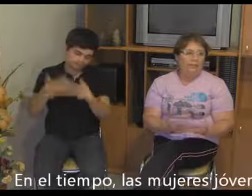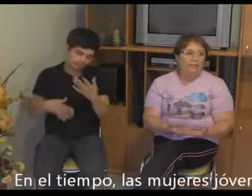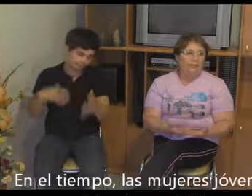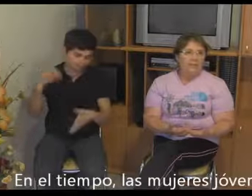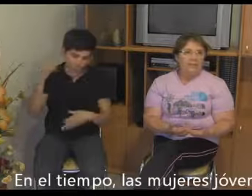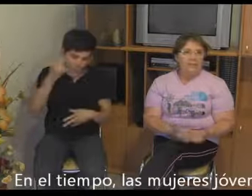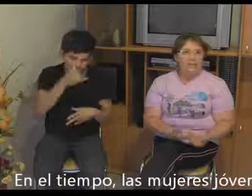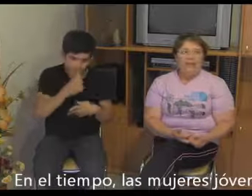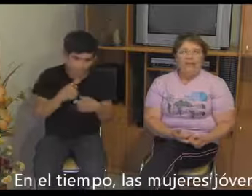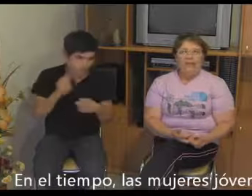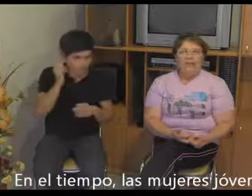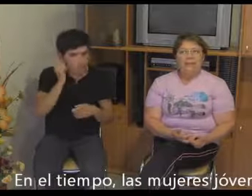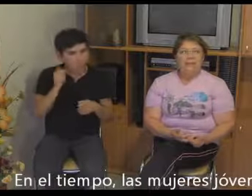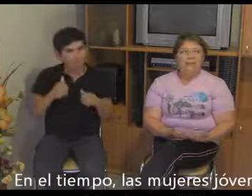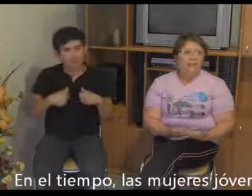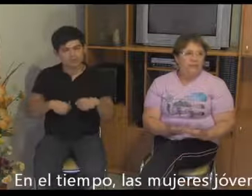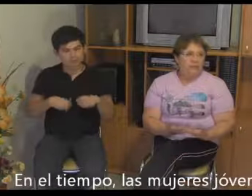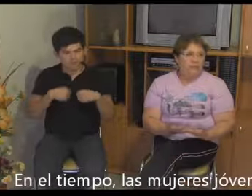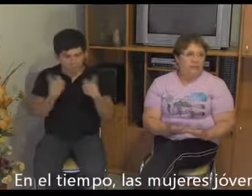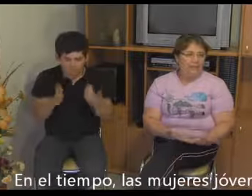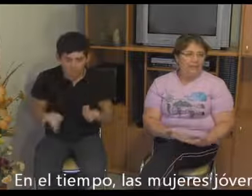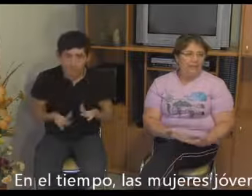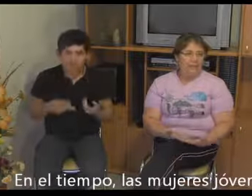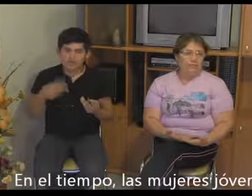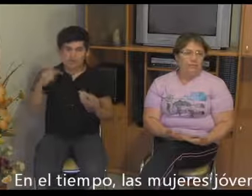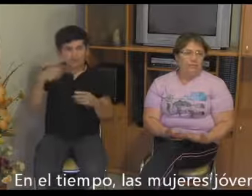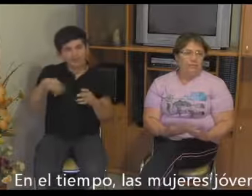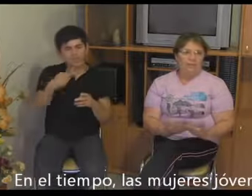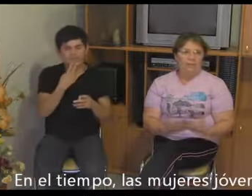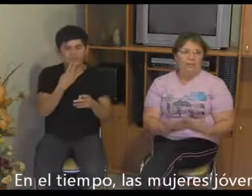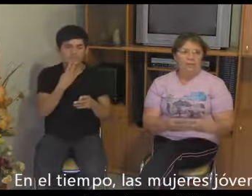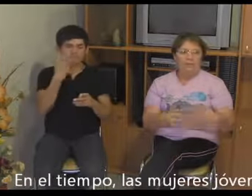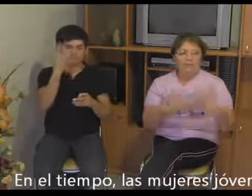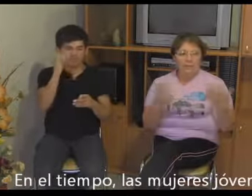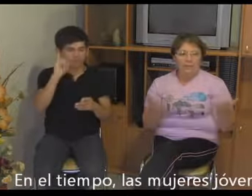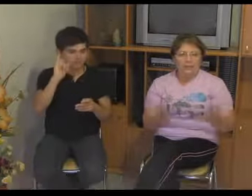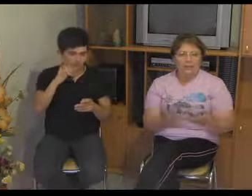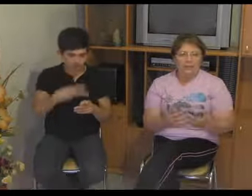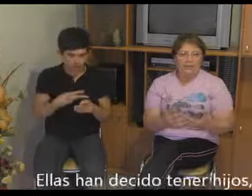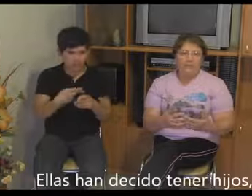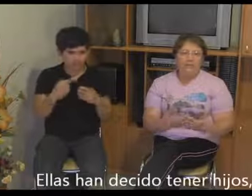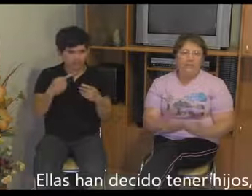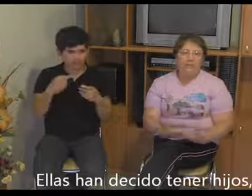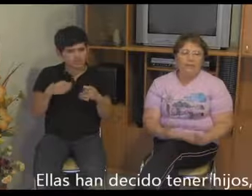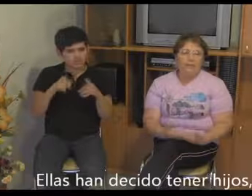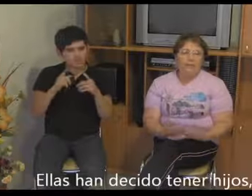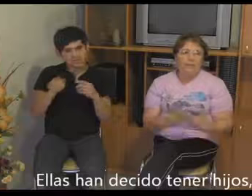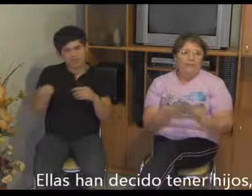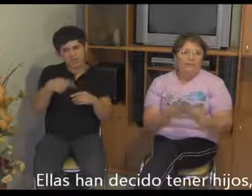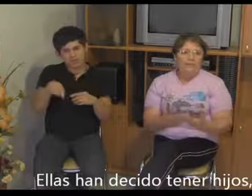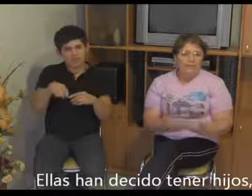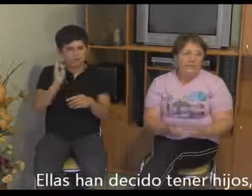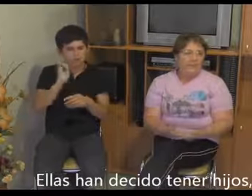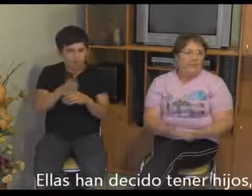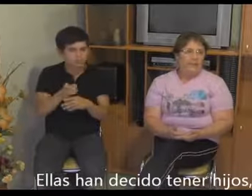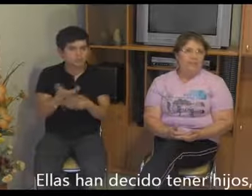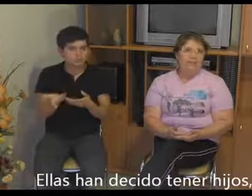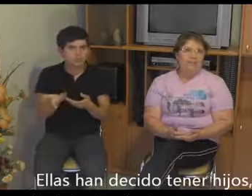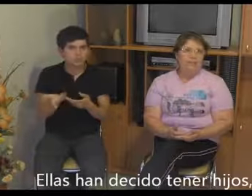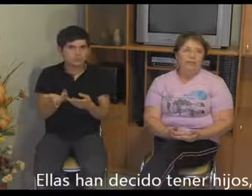VIH han decidido tener hijos, bajo un tratamiento especial obviamente, pero han decidido tener hijos y por